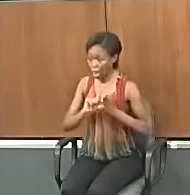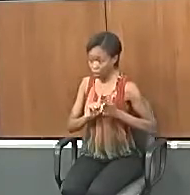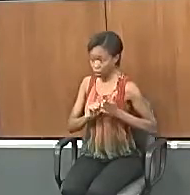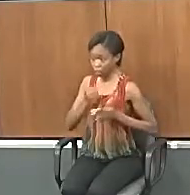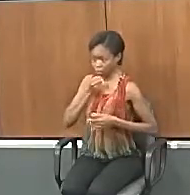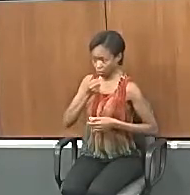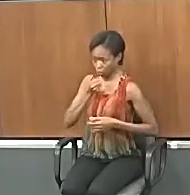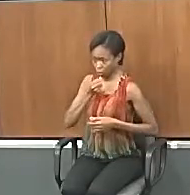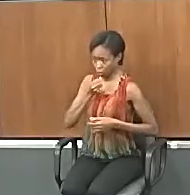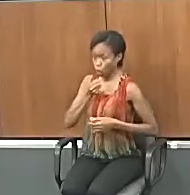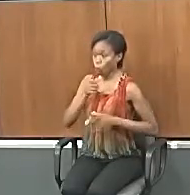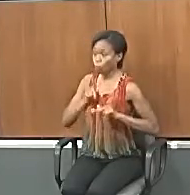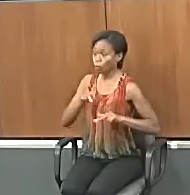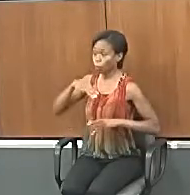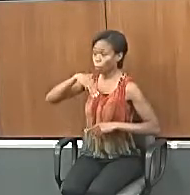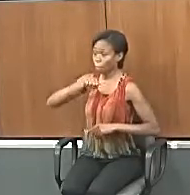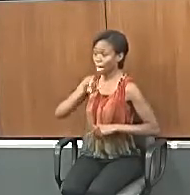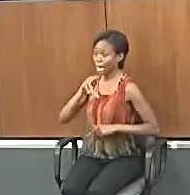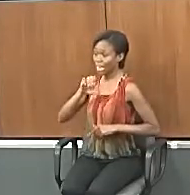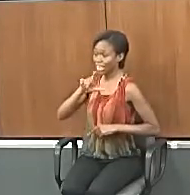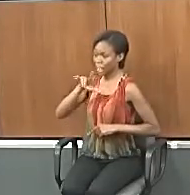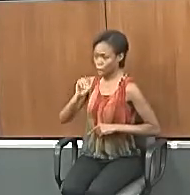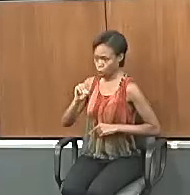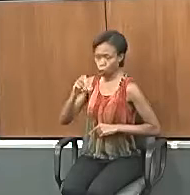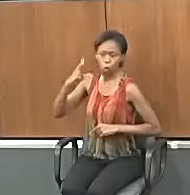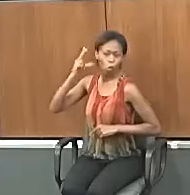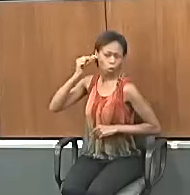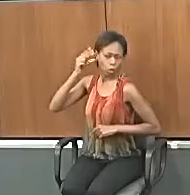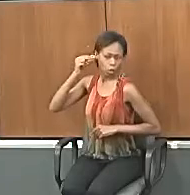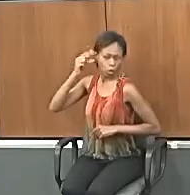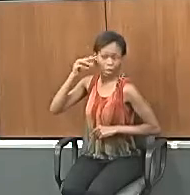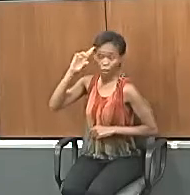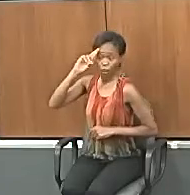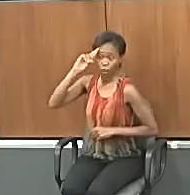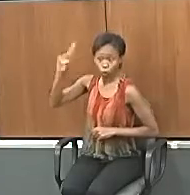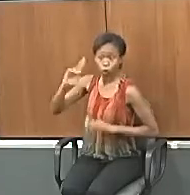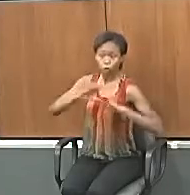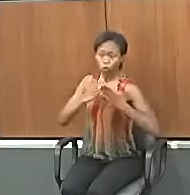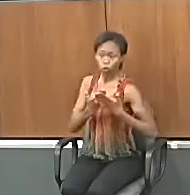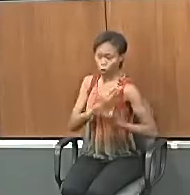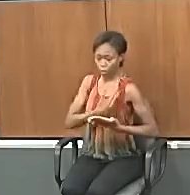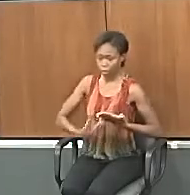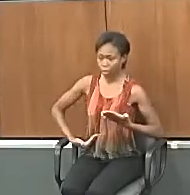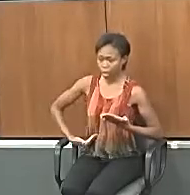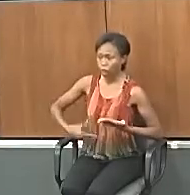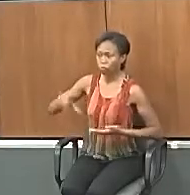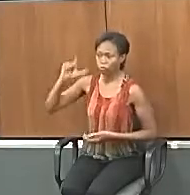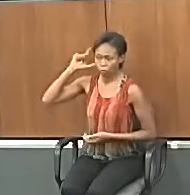marcelo medeiros brito que é diretor da escola estadual francisco sales